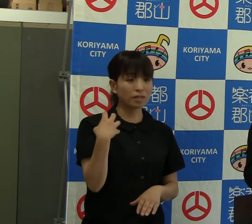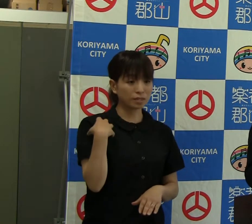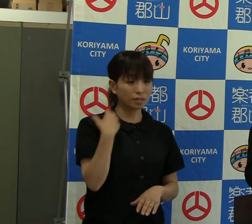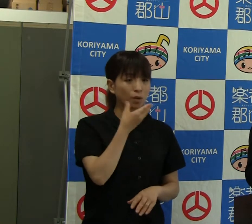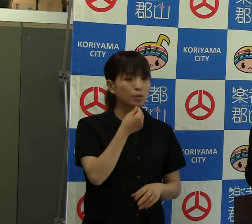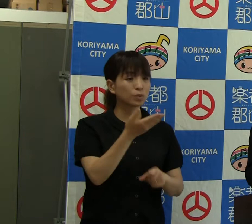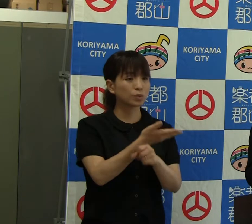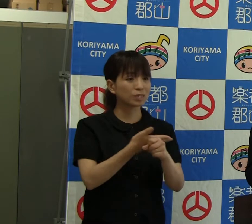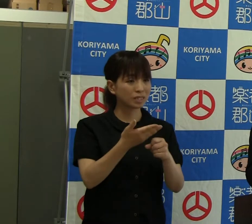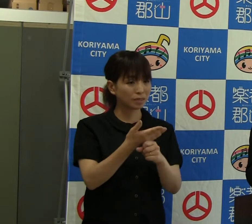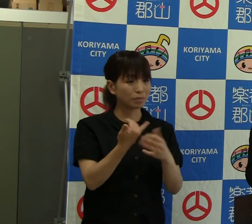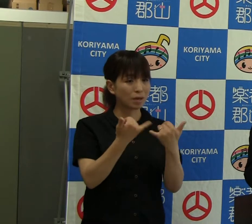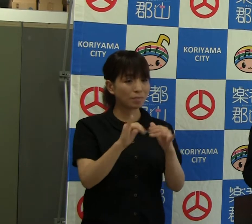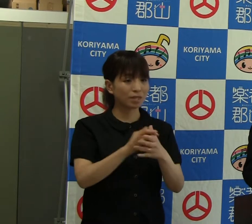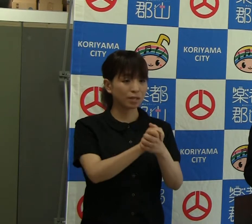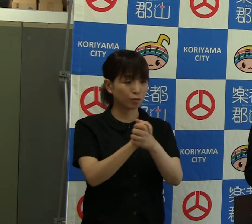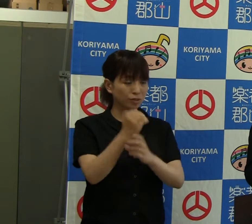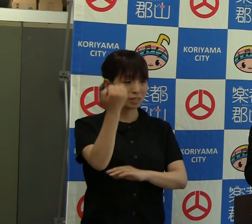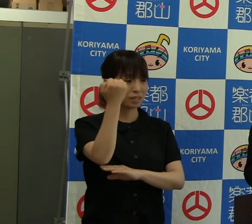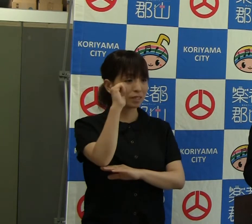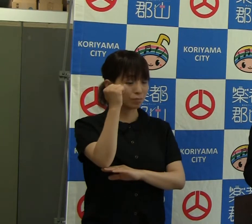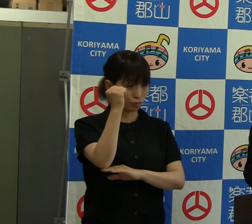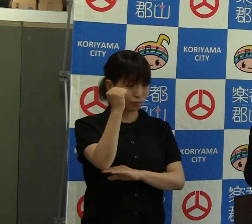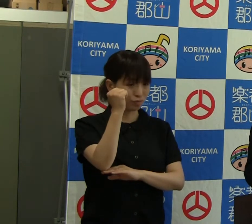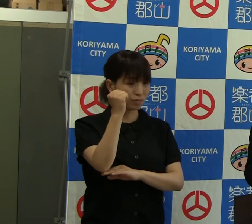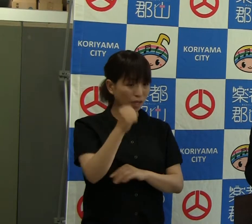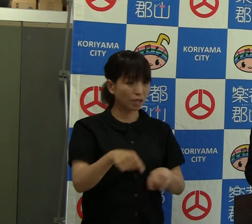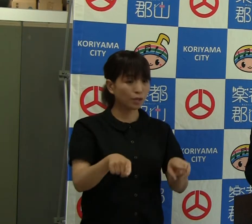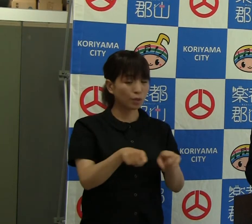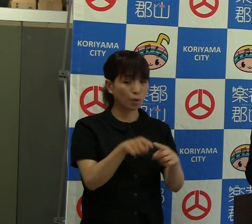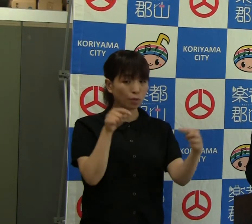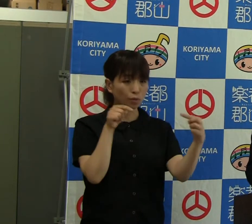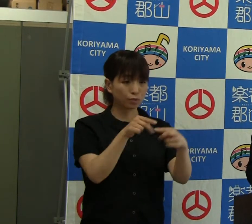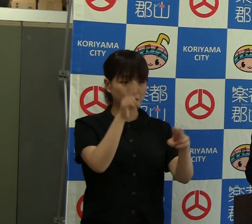島民友新聞社様、共同通信社様、よろしくお願いします。